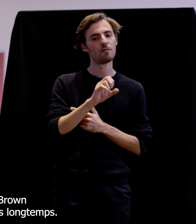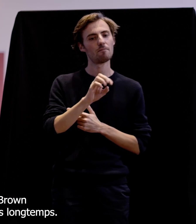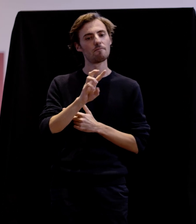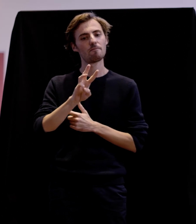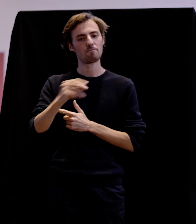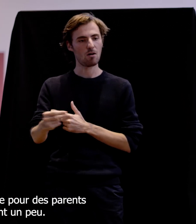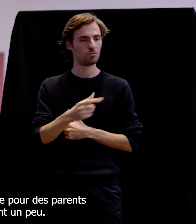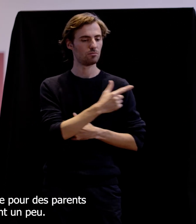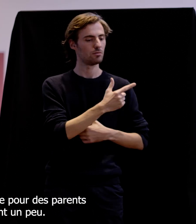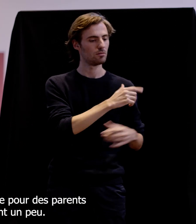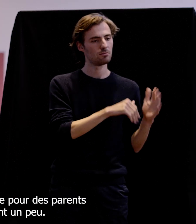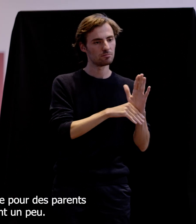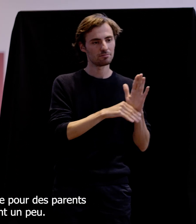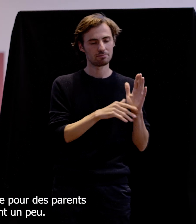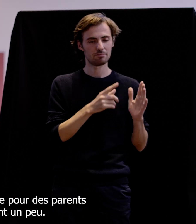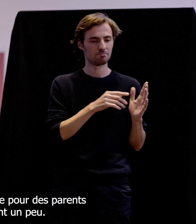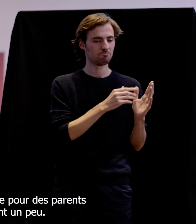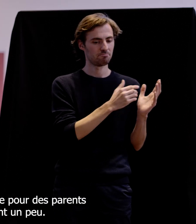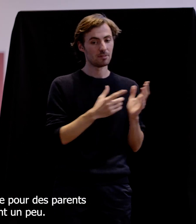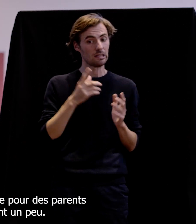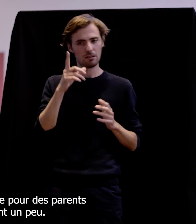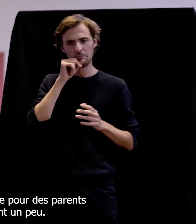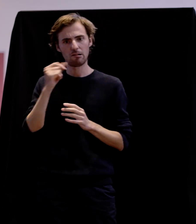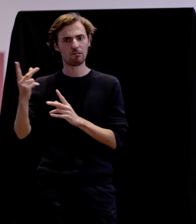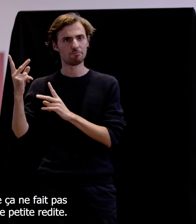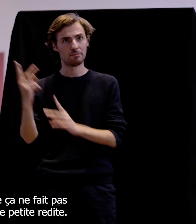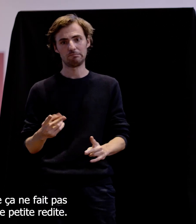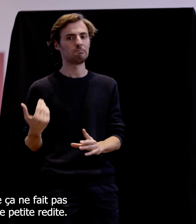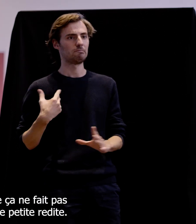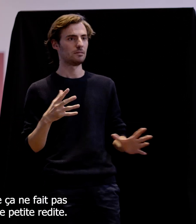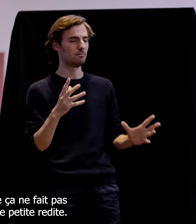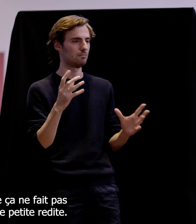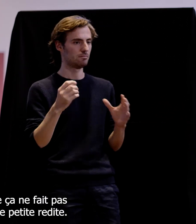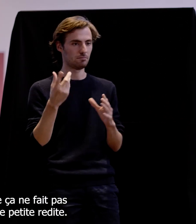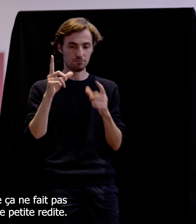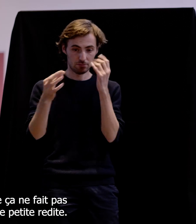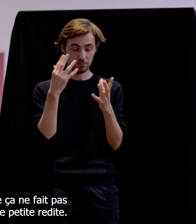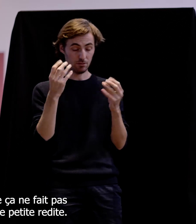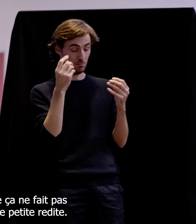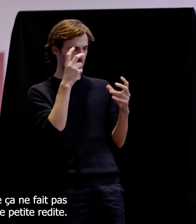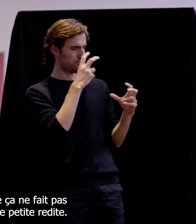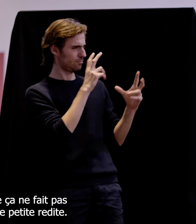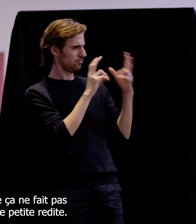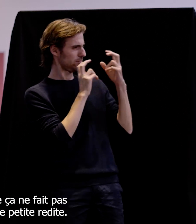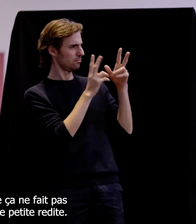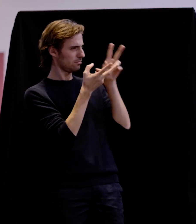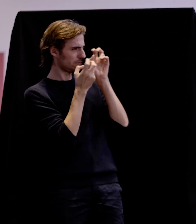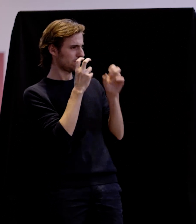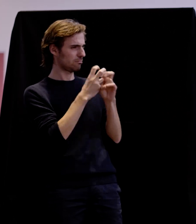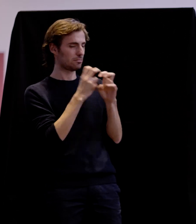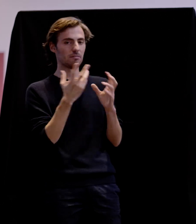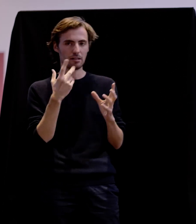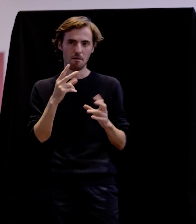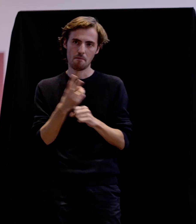depuis longtemps. C'est dur à comprendre pour des parents qui débarquent un peu. Donc, je pense que ça fait pas de mal de faire une petite redite.